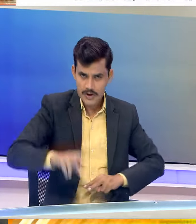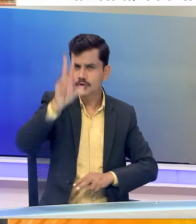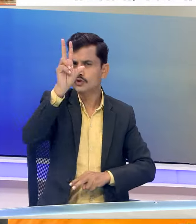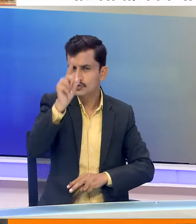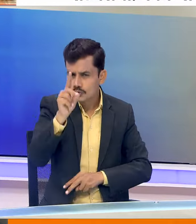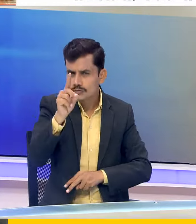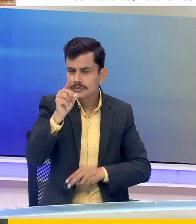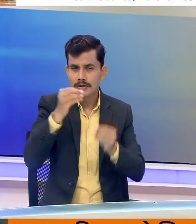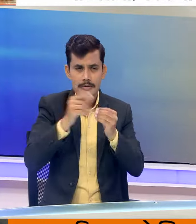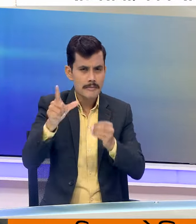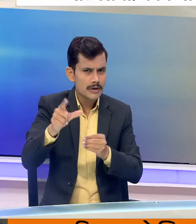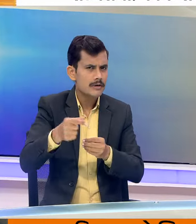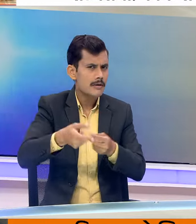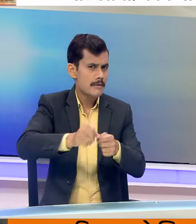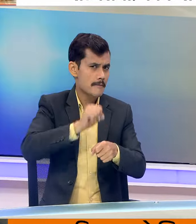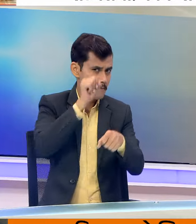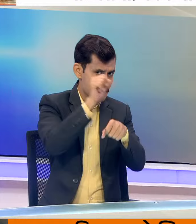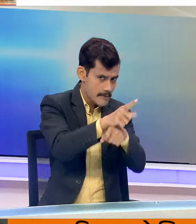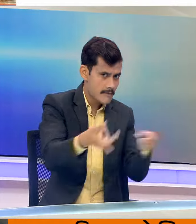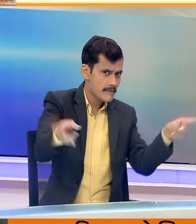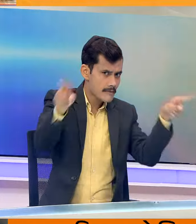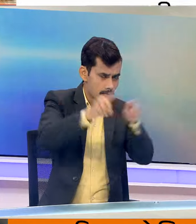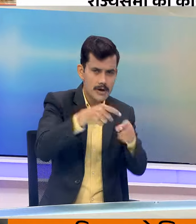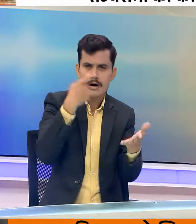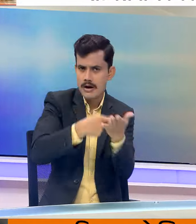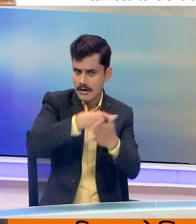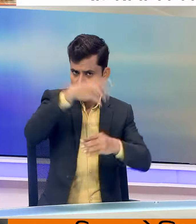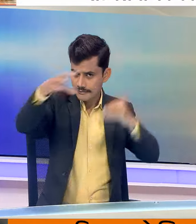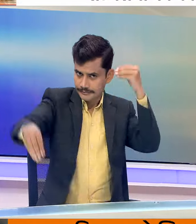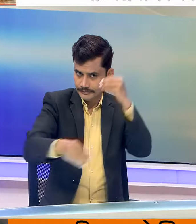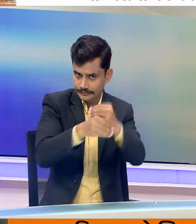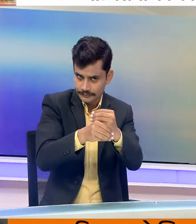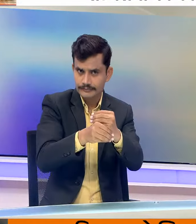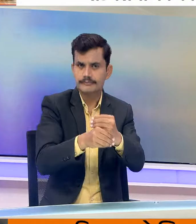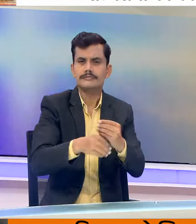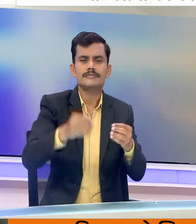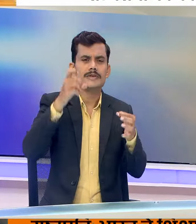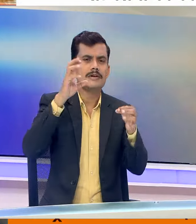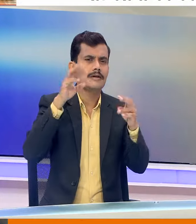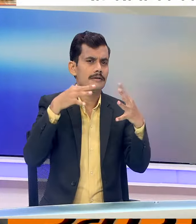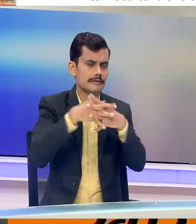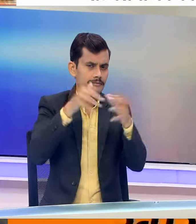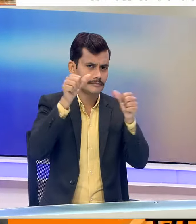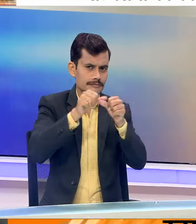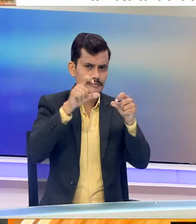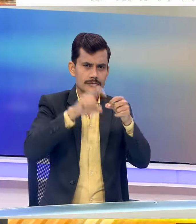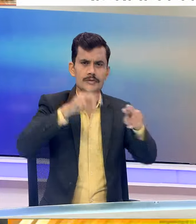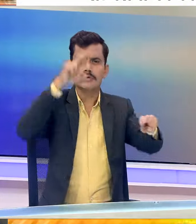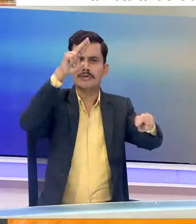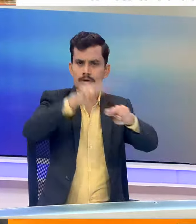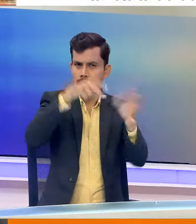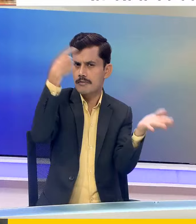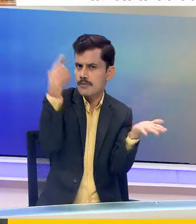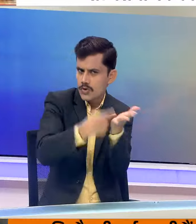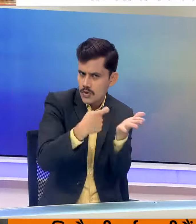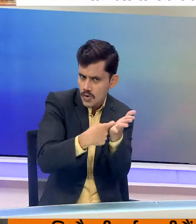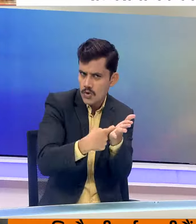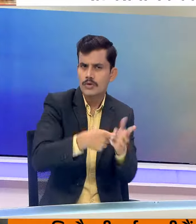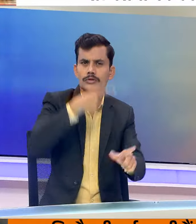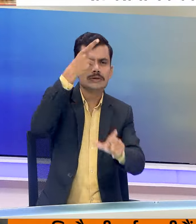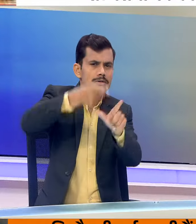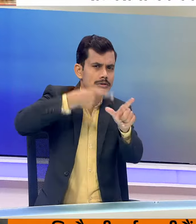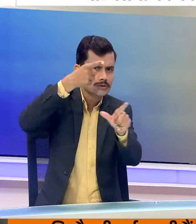और लौटाए जाने के लिए कार्यसूची में शामिल है। राज्यसभा में वक्फ संपत्ति अपराधिकृत अधिभोगियों